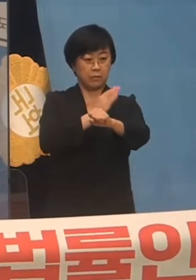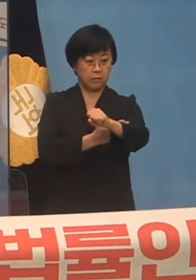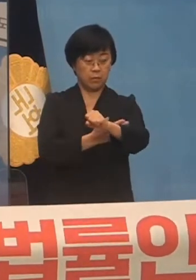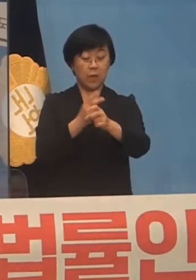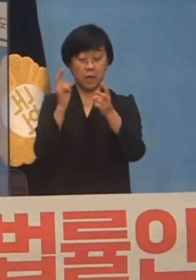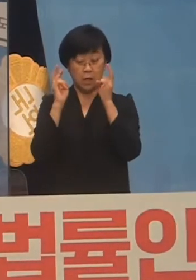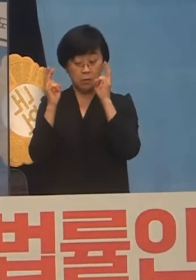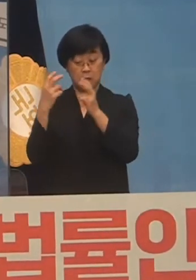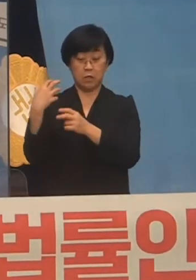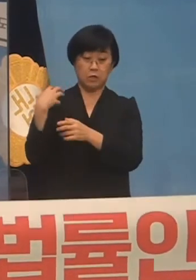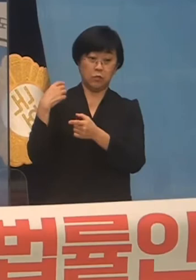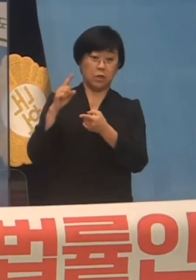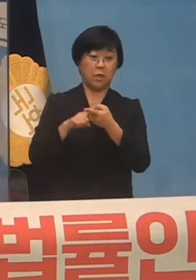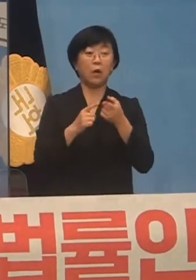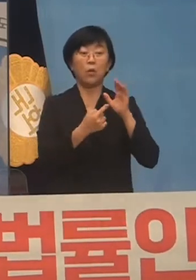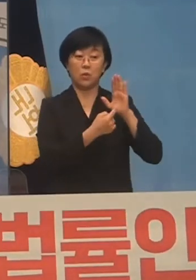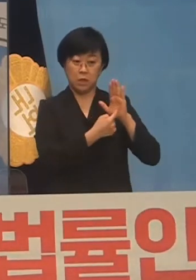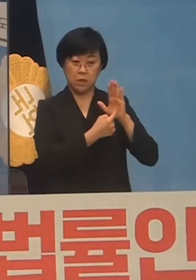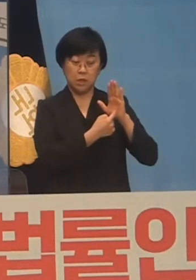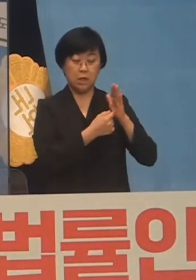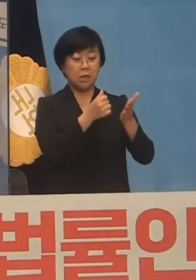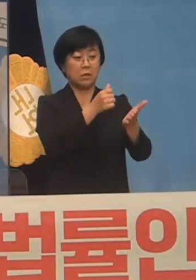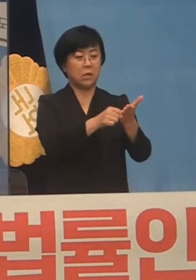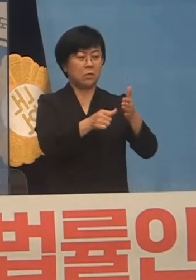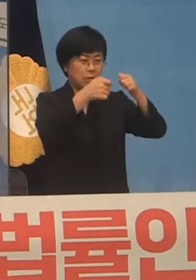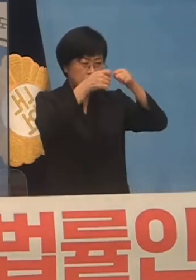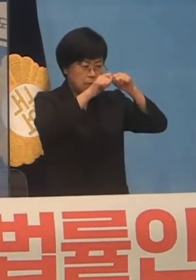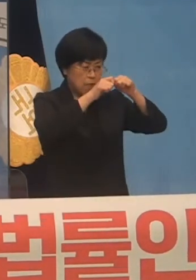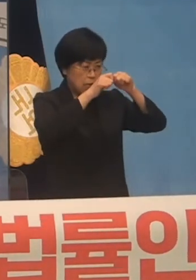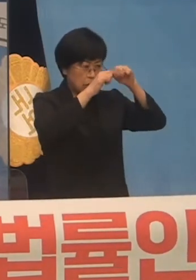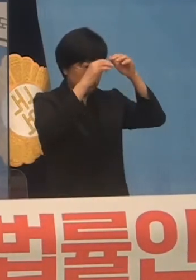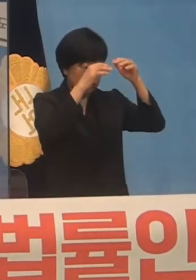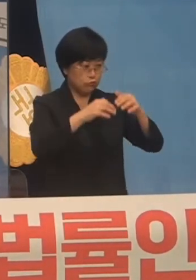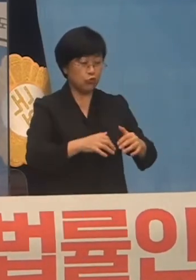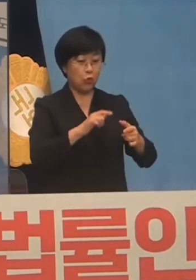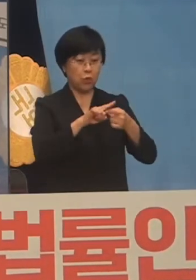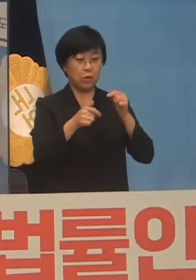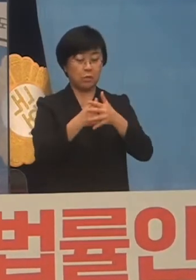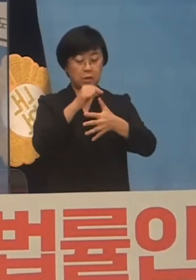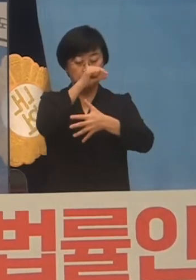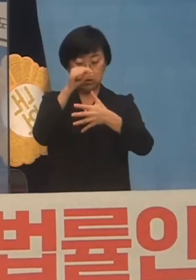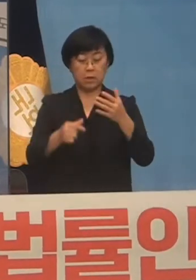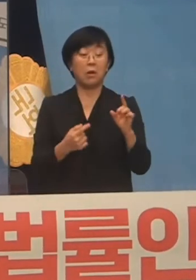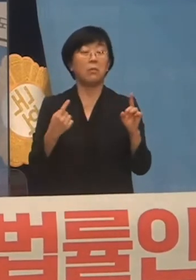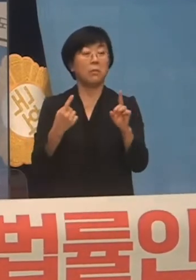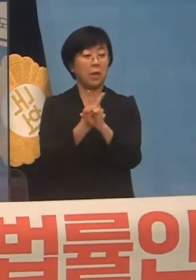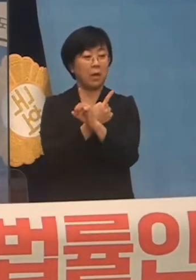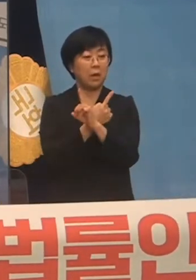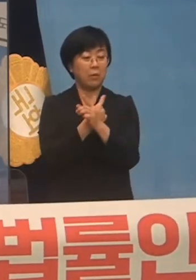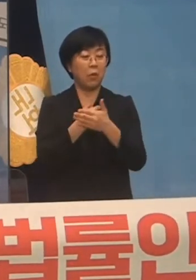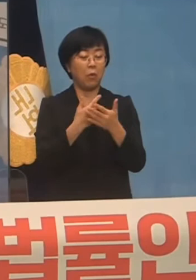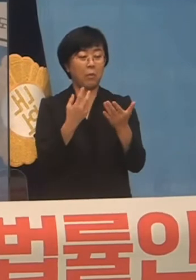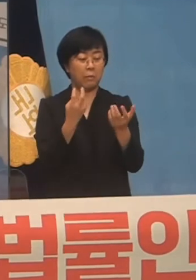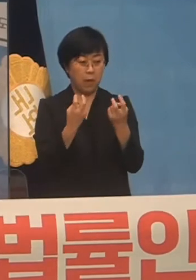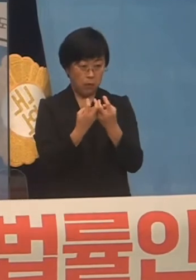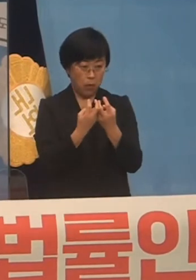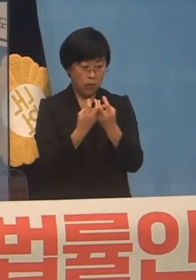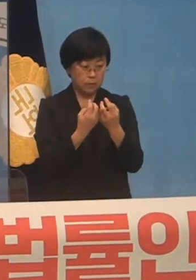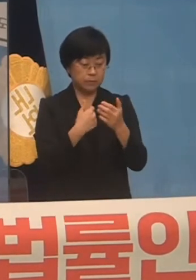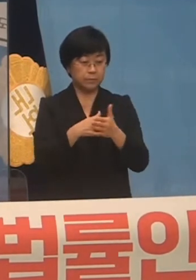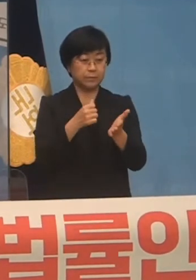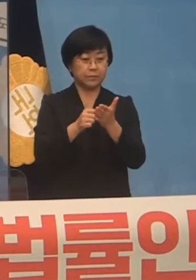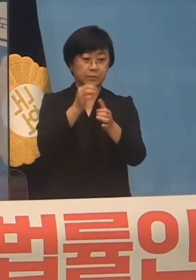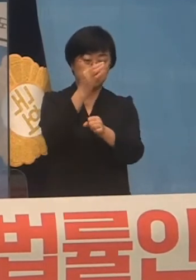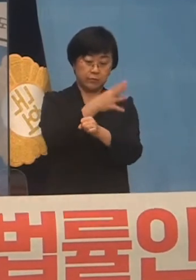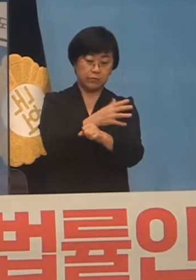사업자의 의무에 대한 고지, 제품의 상세 구조, 수리 절차와 방법, 부품의 내부 연한 입수